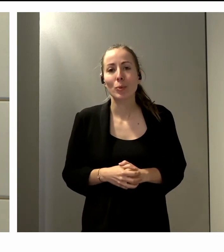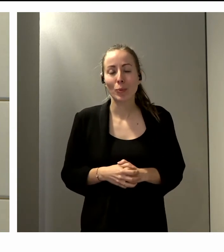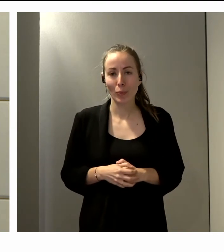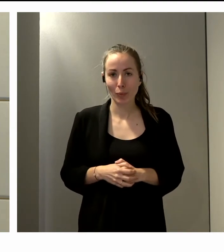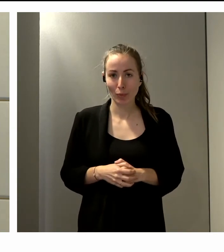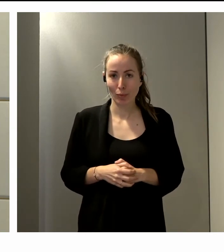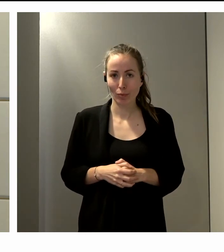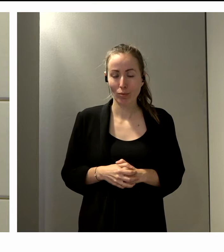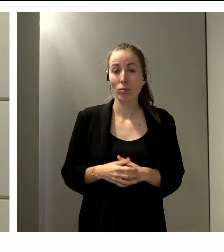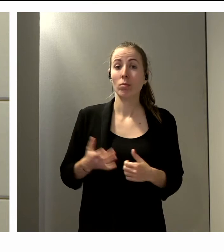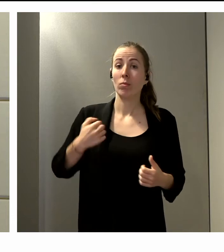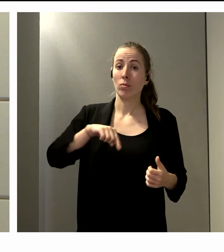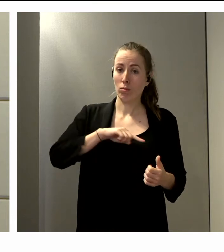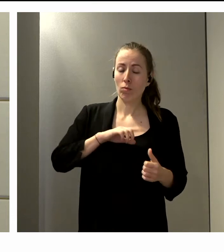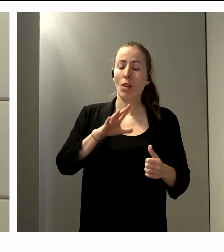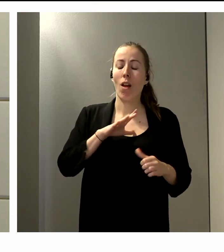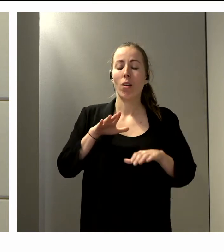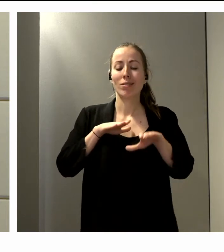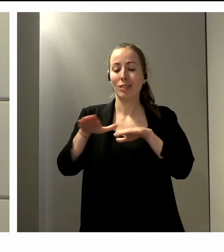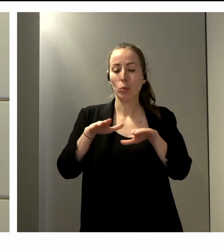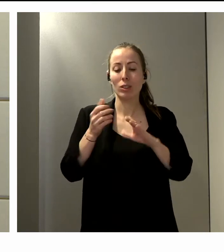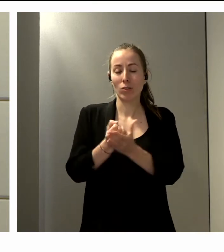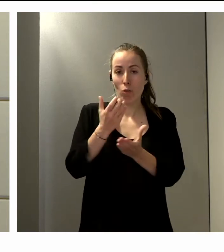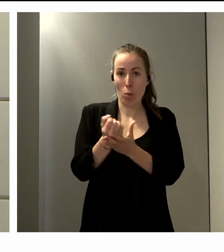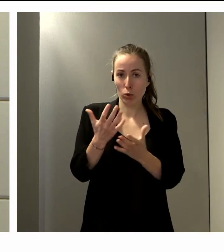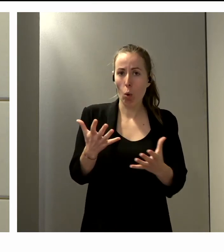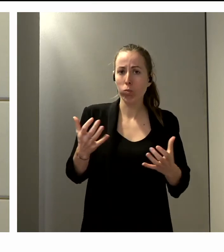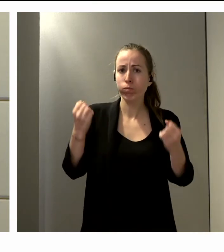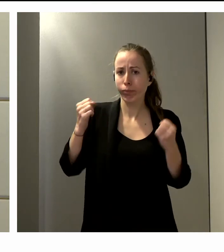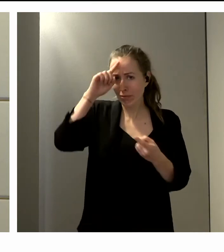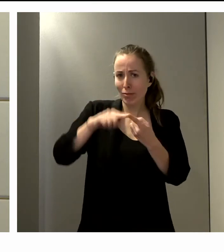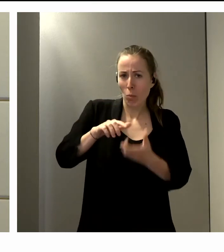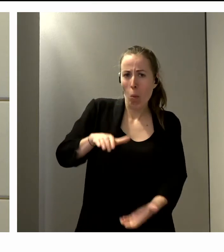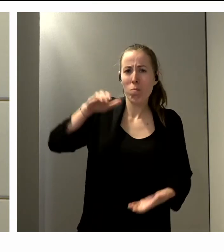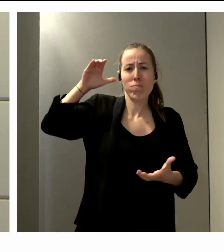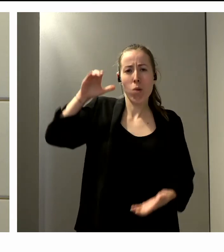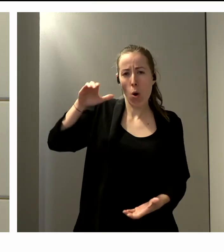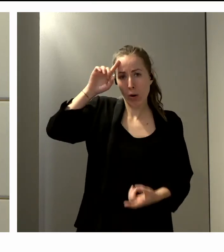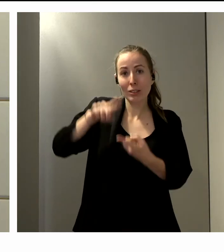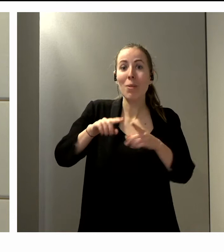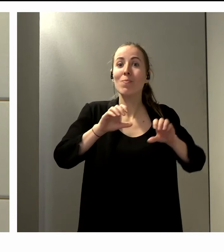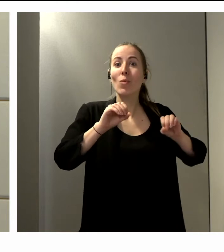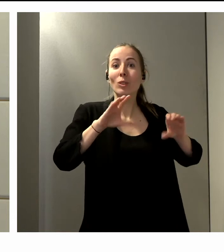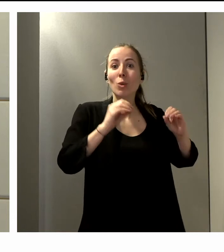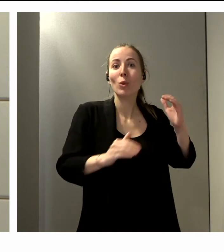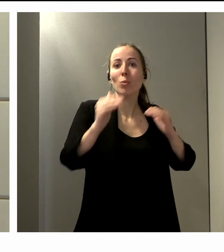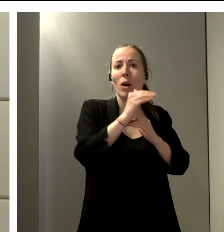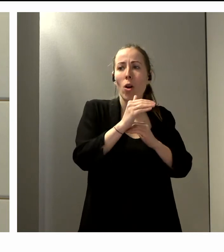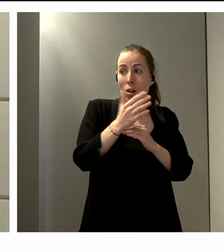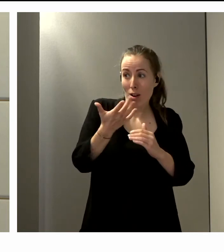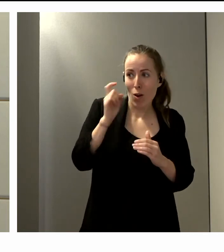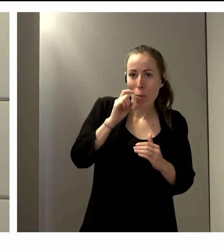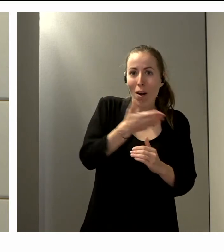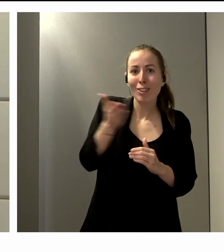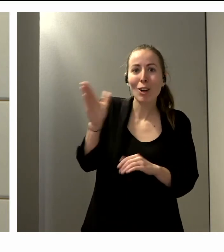Donc il y a un dispositif d'information très conséquent pour l'accès à l'enseignement supérieur. Alors on s'aperçoit bien, au vu des témoignages qui ont été donnés, qu'il y a aussi